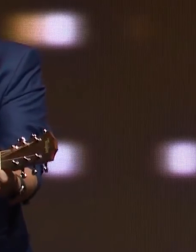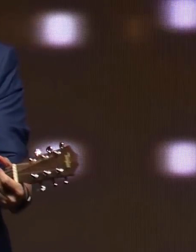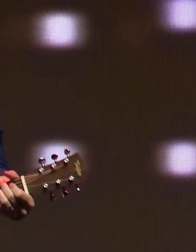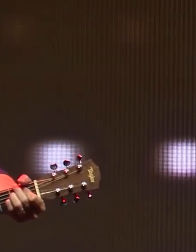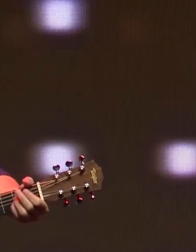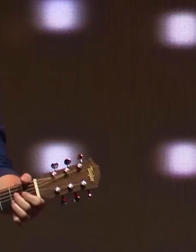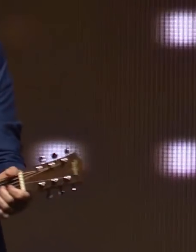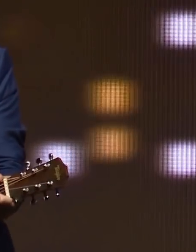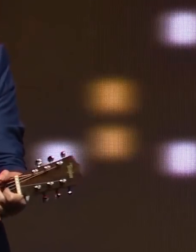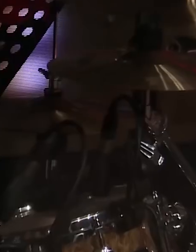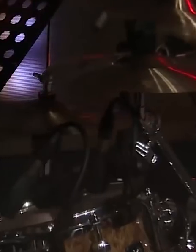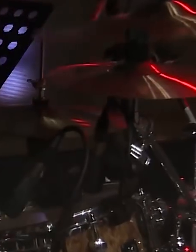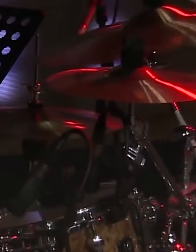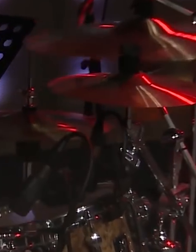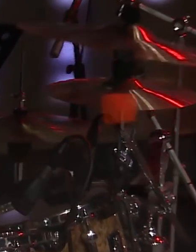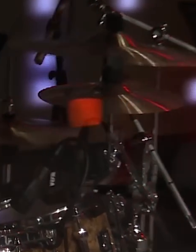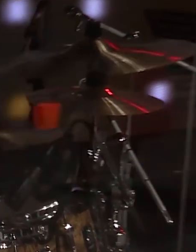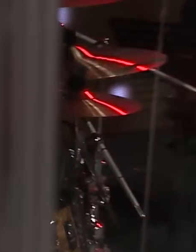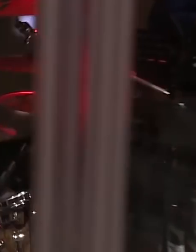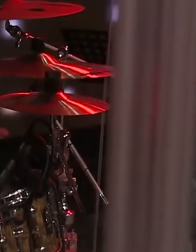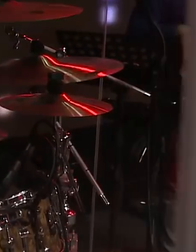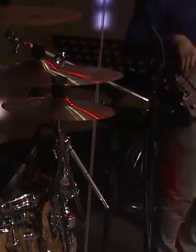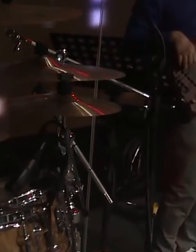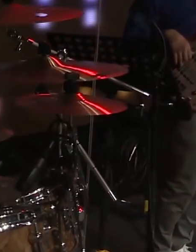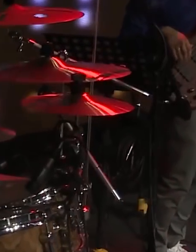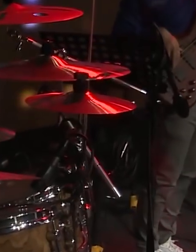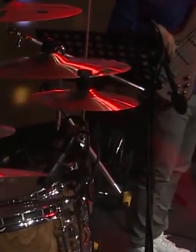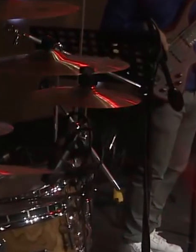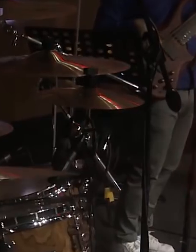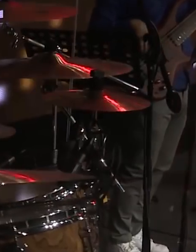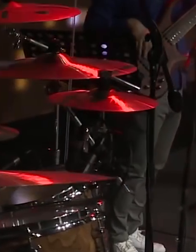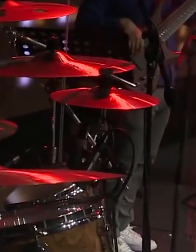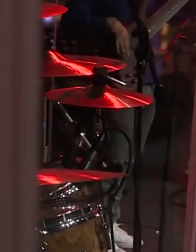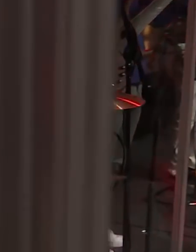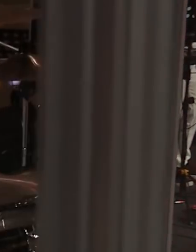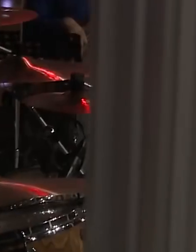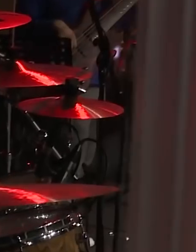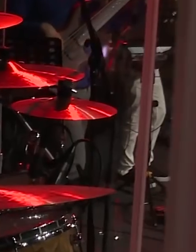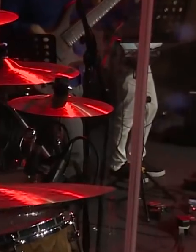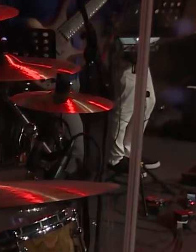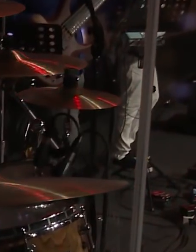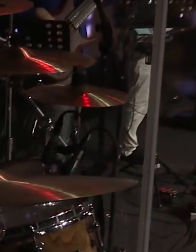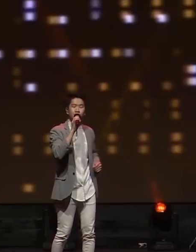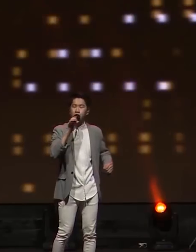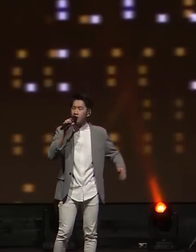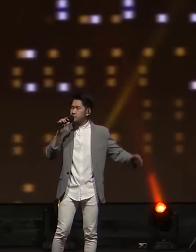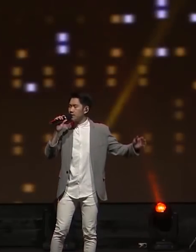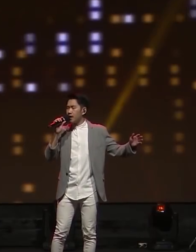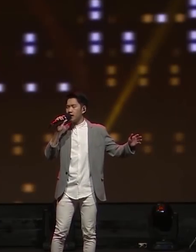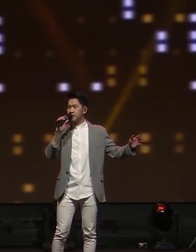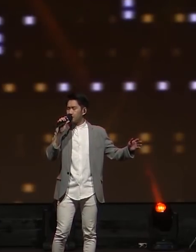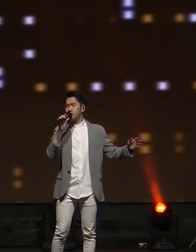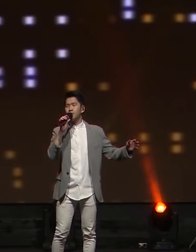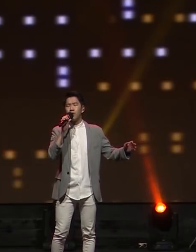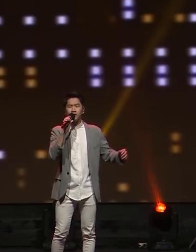bersorak-sorak. Mari bersama melompat, luapkan ekspresimu,